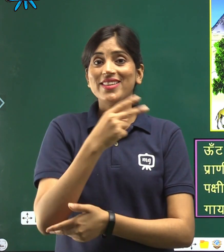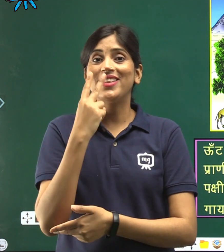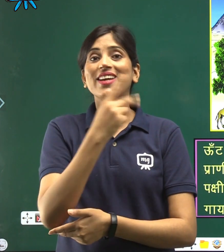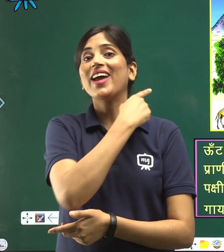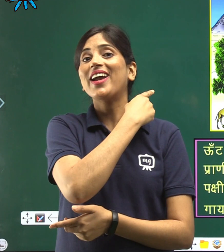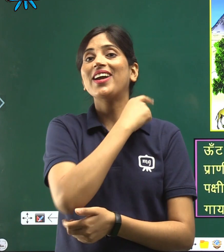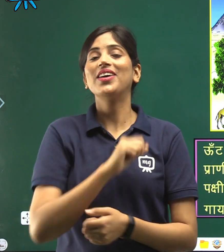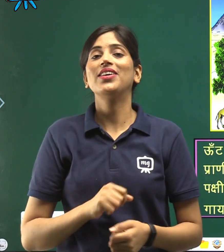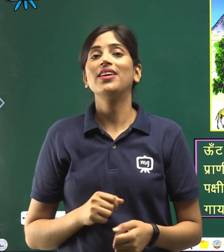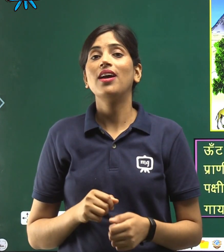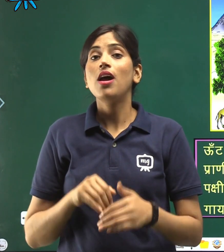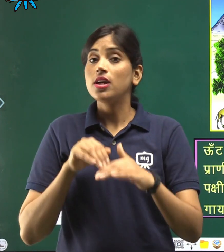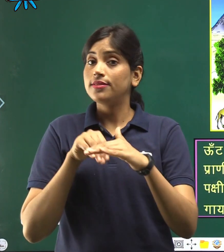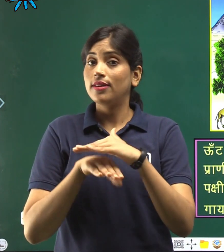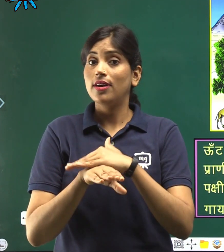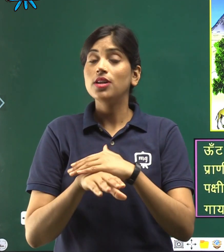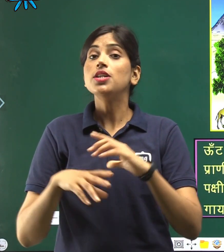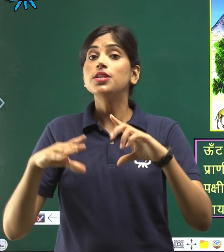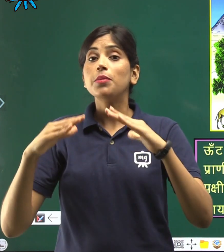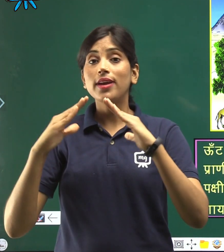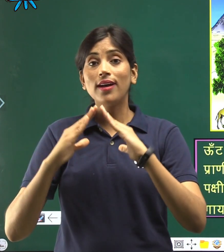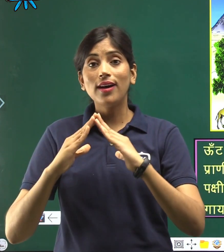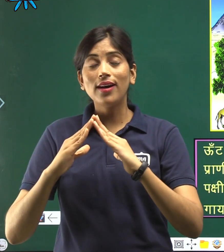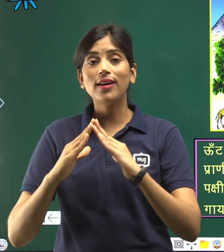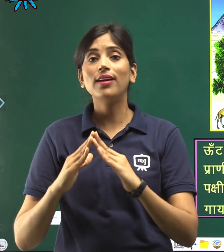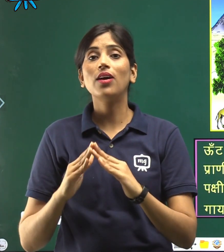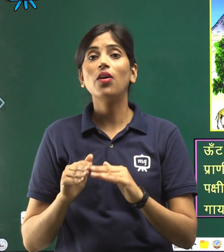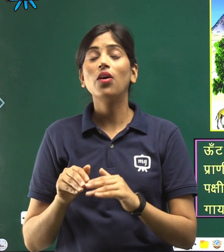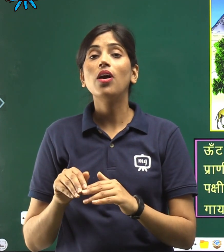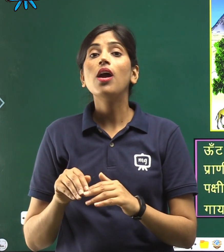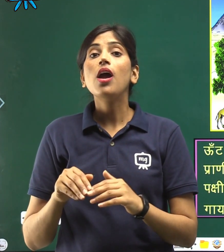है, जिसके अंदर घर,